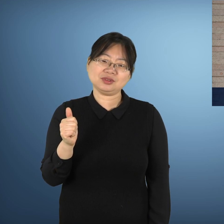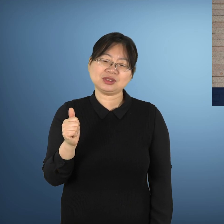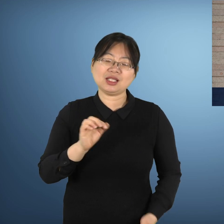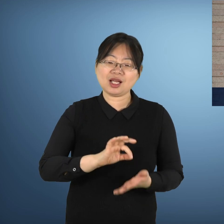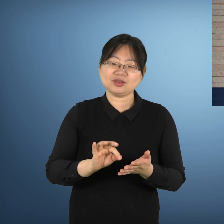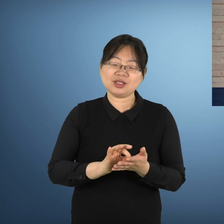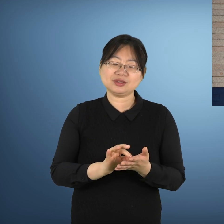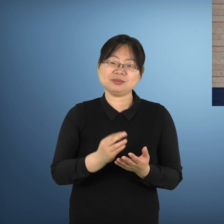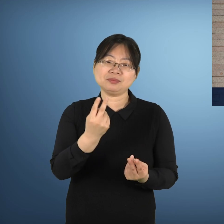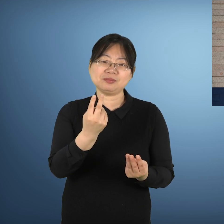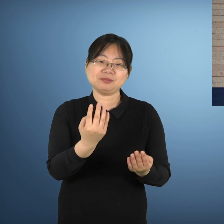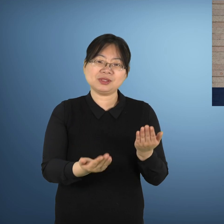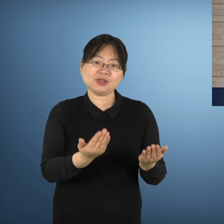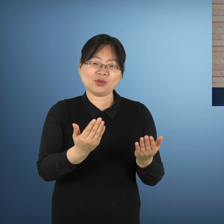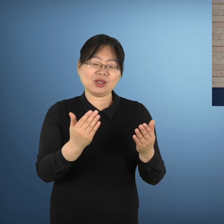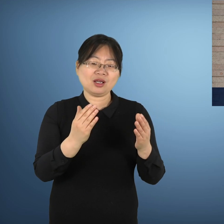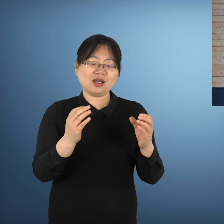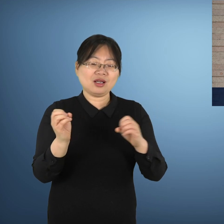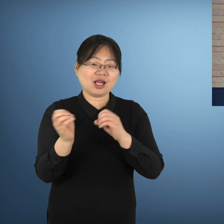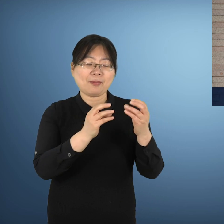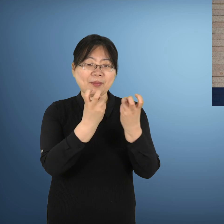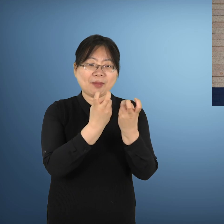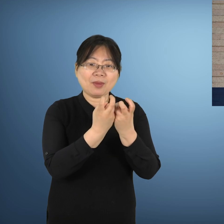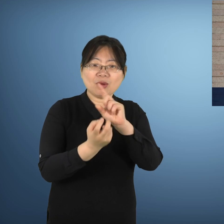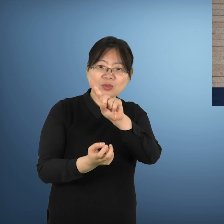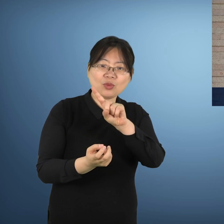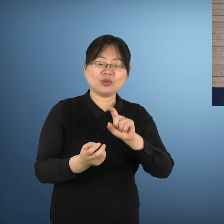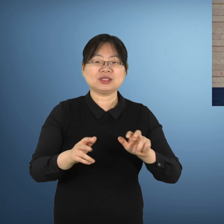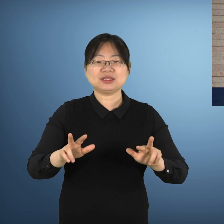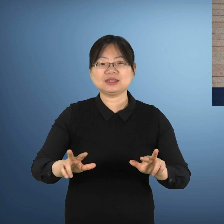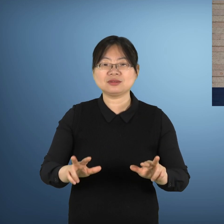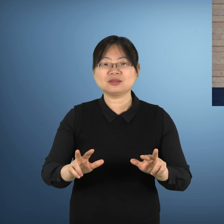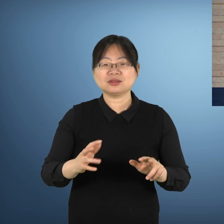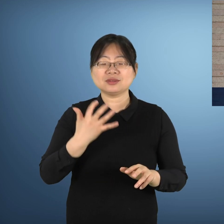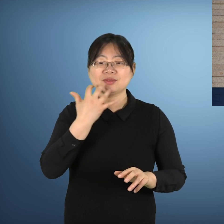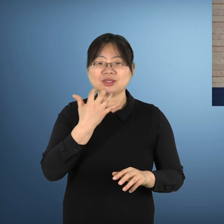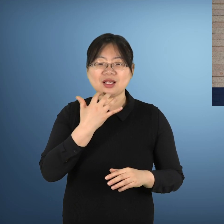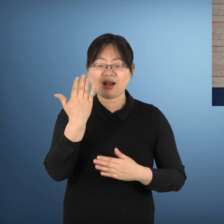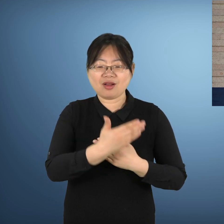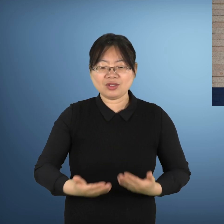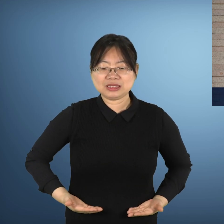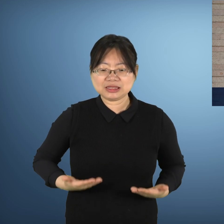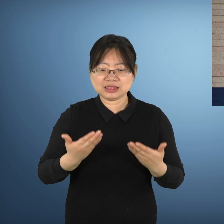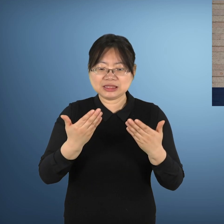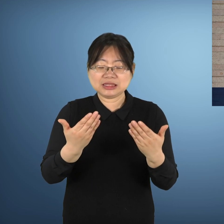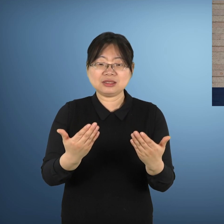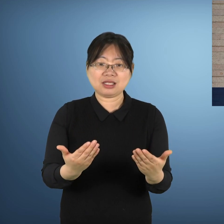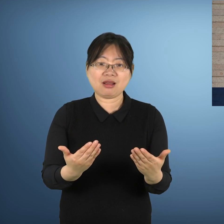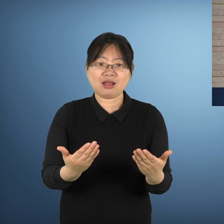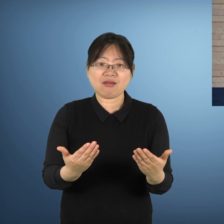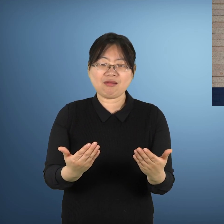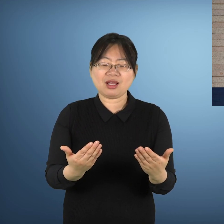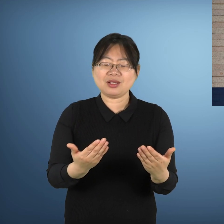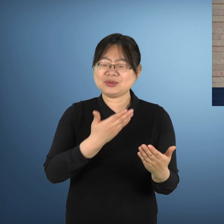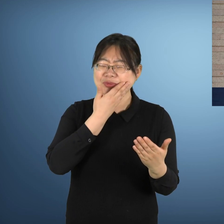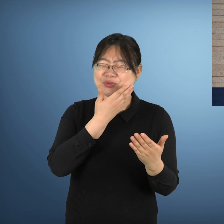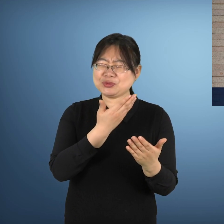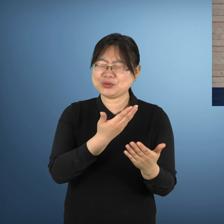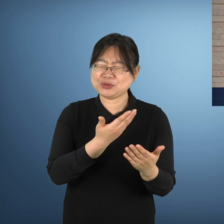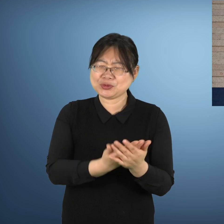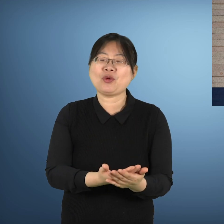화법은 사실상 베드로의 헌신의 결정적인